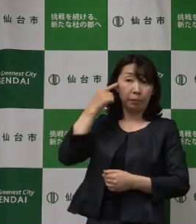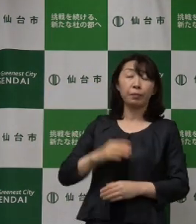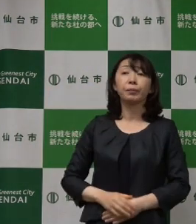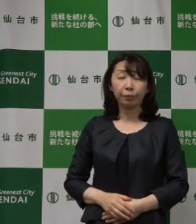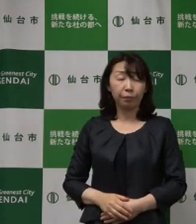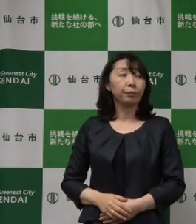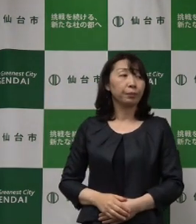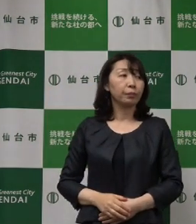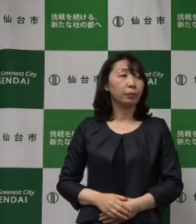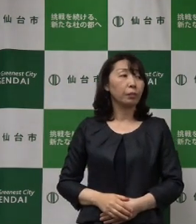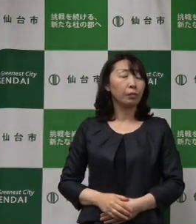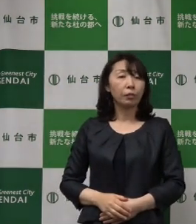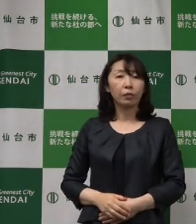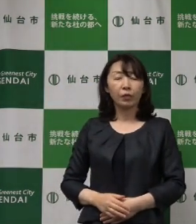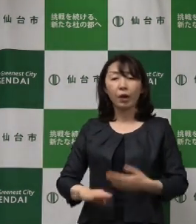ご質問他にいかがでしょうか。